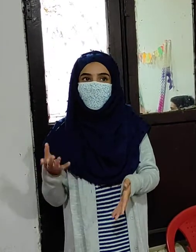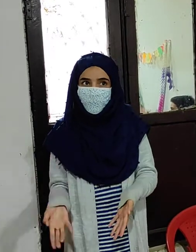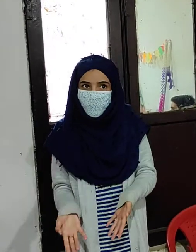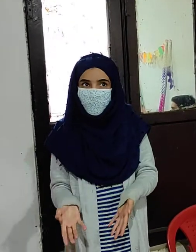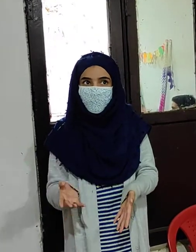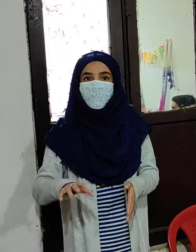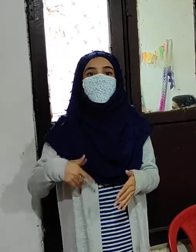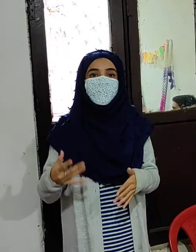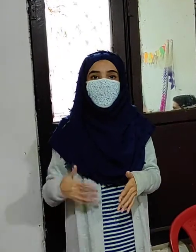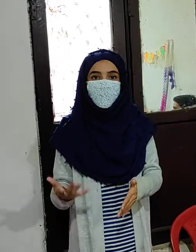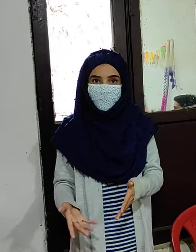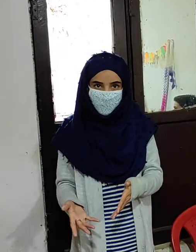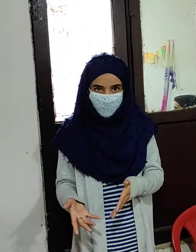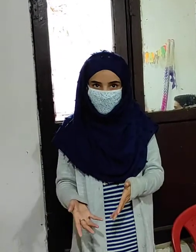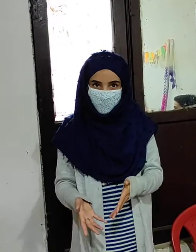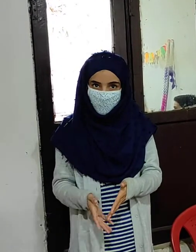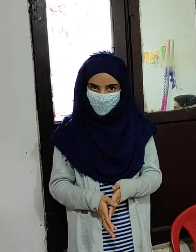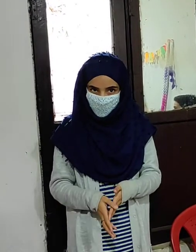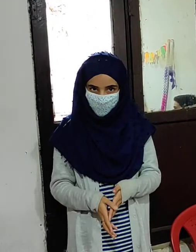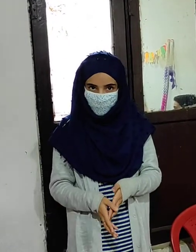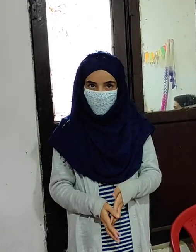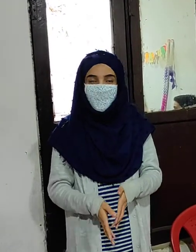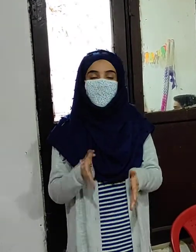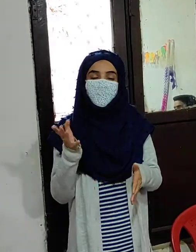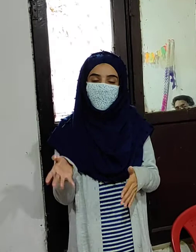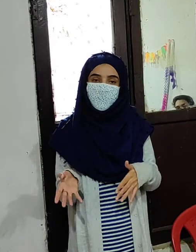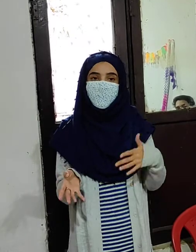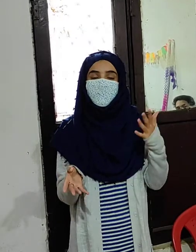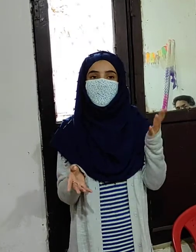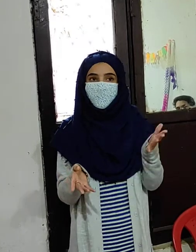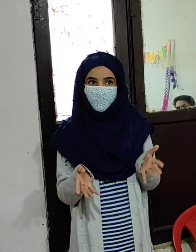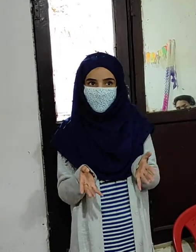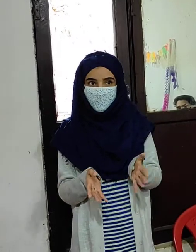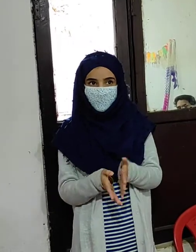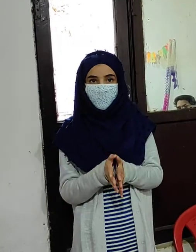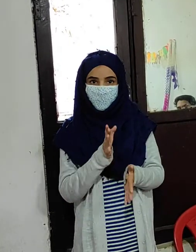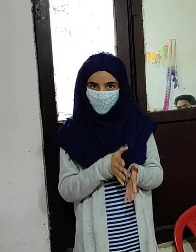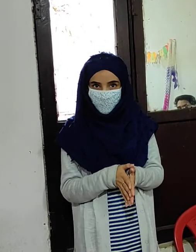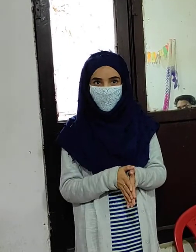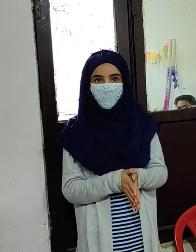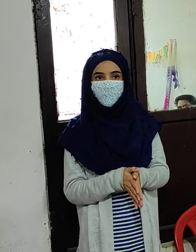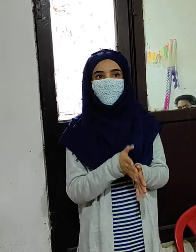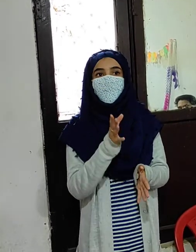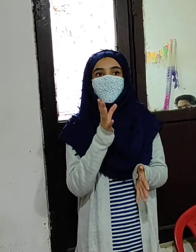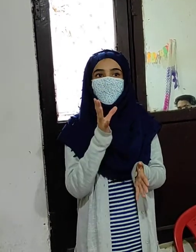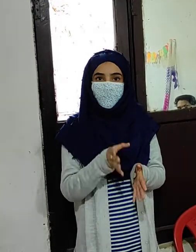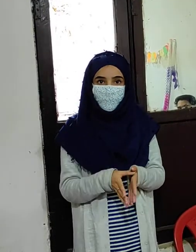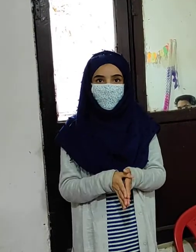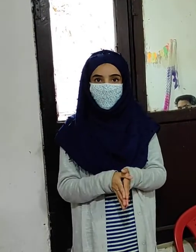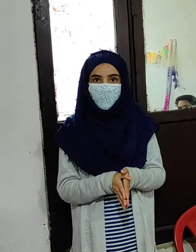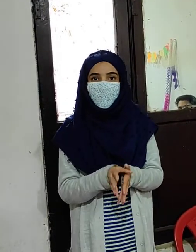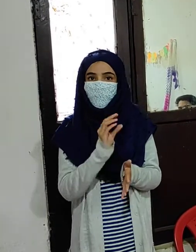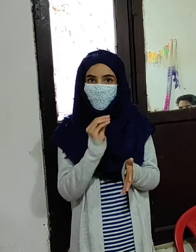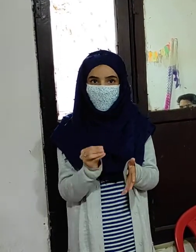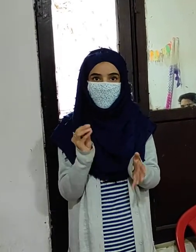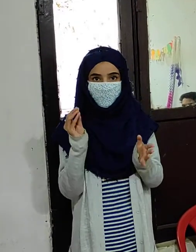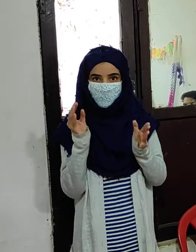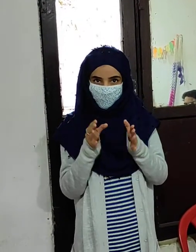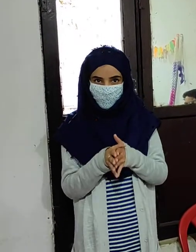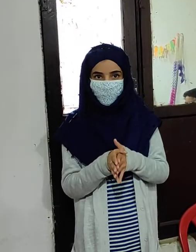वो एडिशनल कवरिंग देते हैं हमारे सेल को। प्राइमरी सेल एंड सेकेंडरी सेल के बीच में एक लेयर होती है, एक ग्लू लाइक स्ट्रक्चर